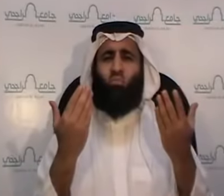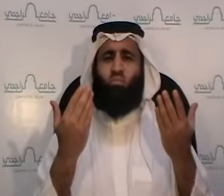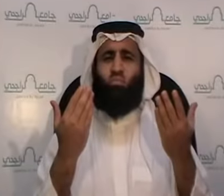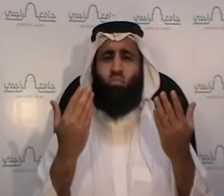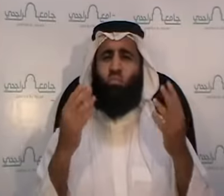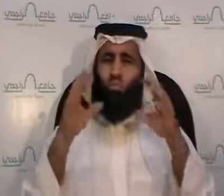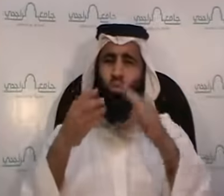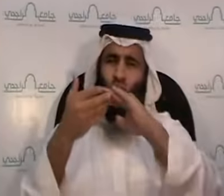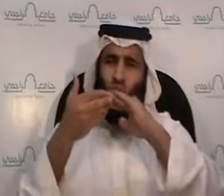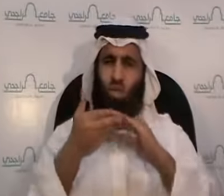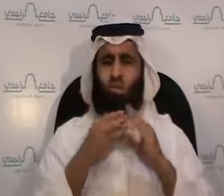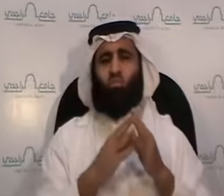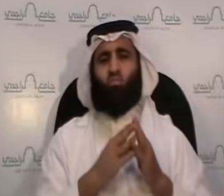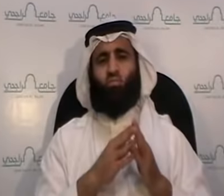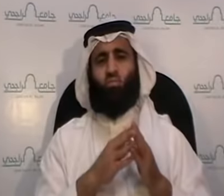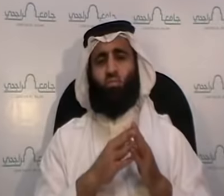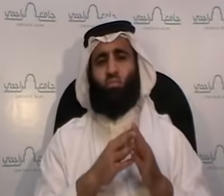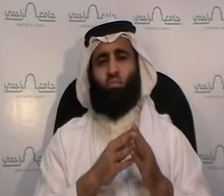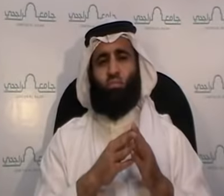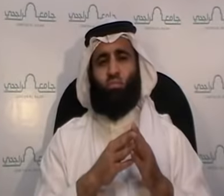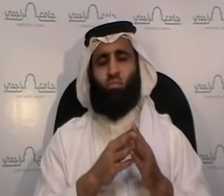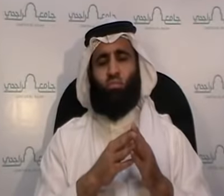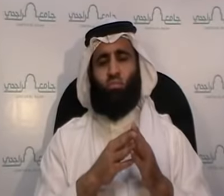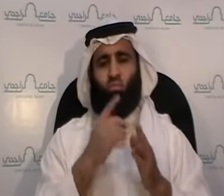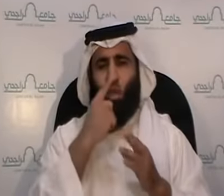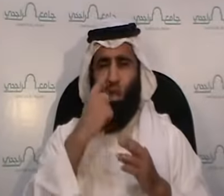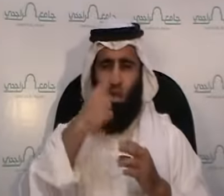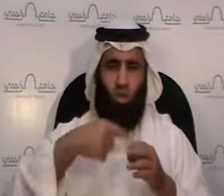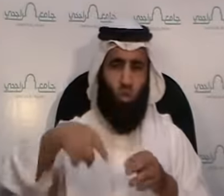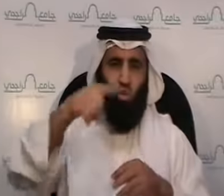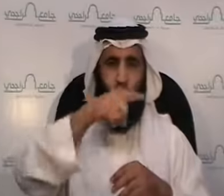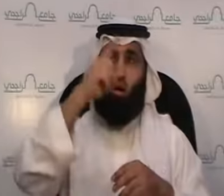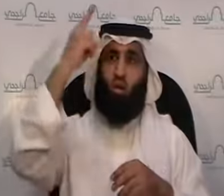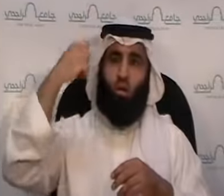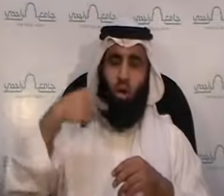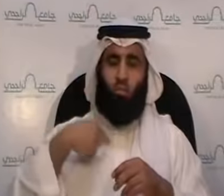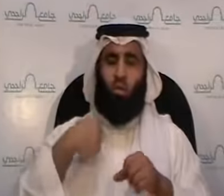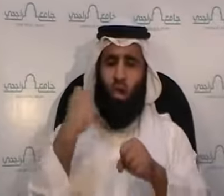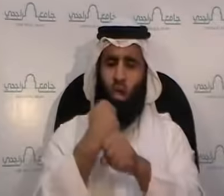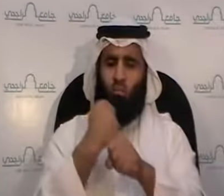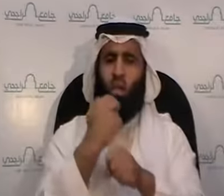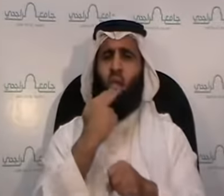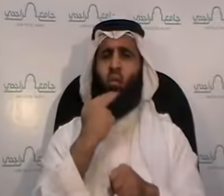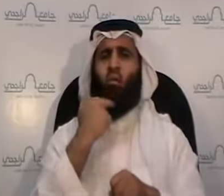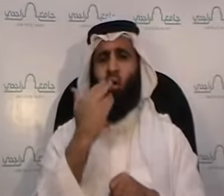القانطين. عباد الله، إن الله يأمر بالعدل والإحسان وإيتاء ذي القربى وينهى عن الفحشاء